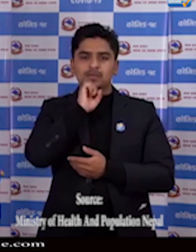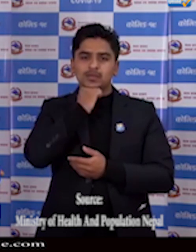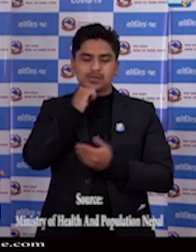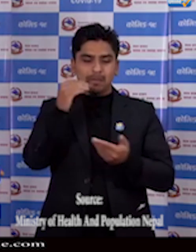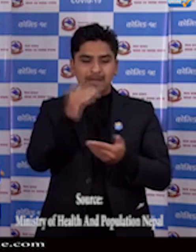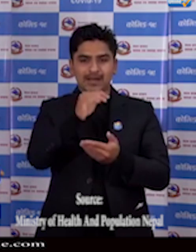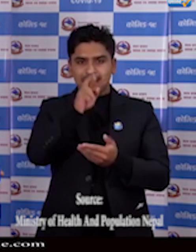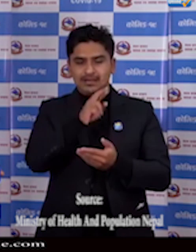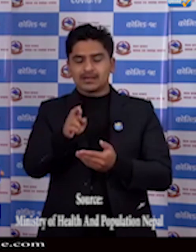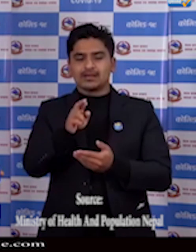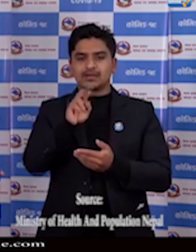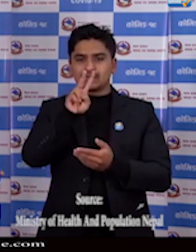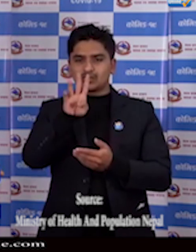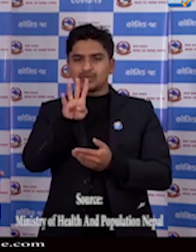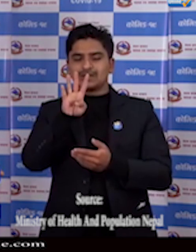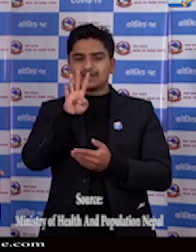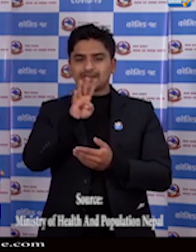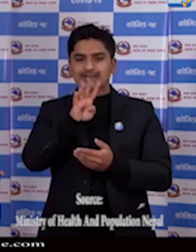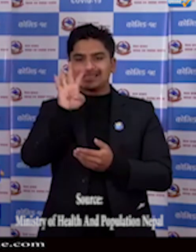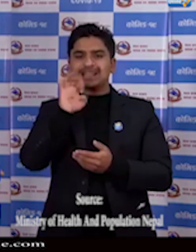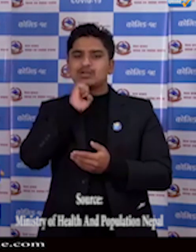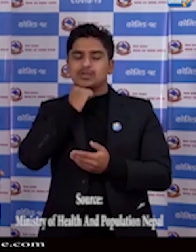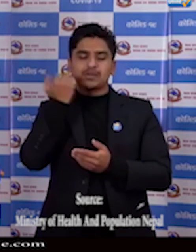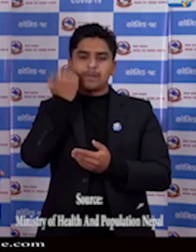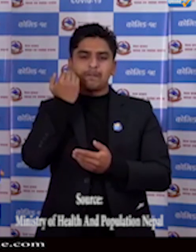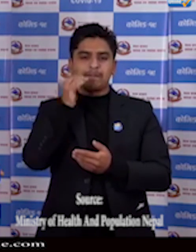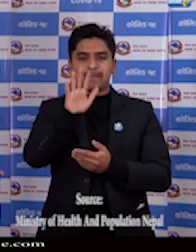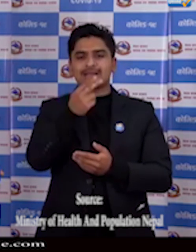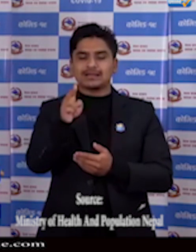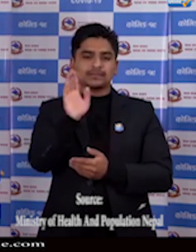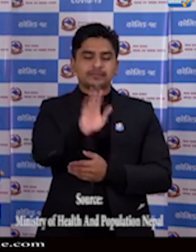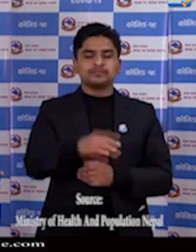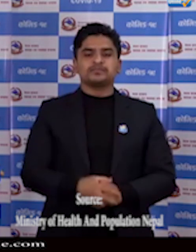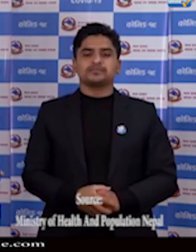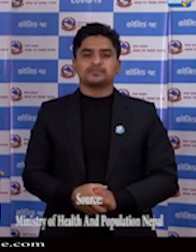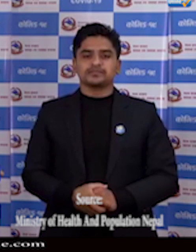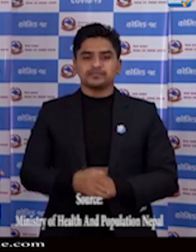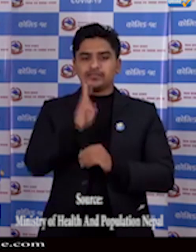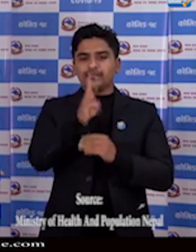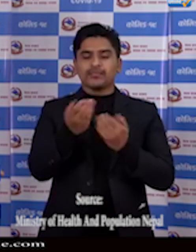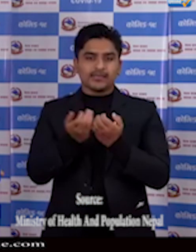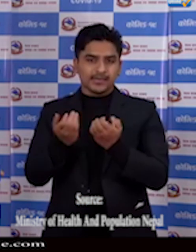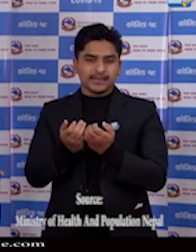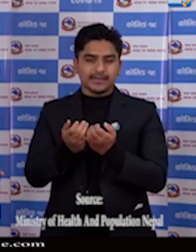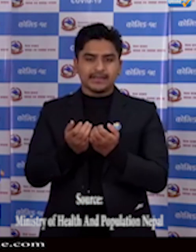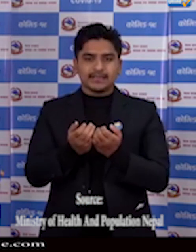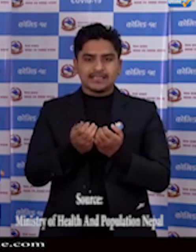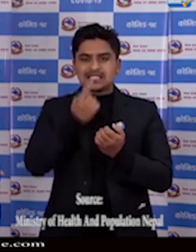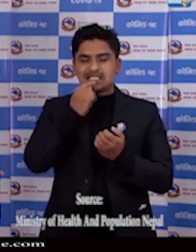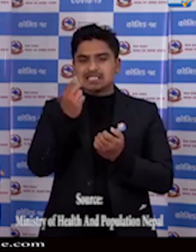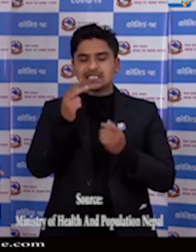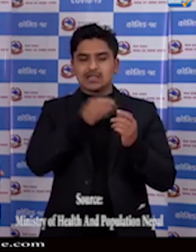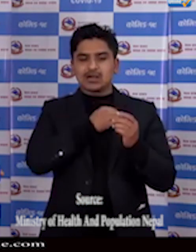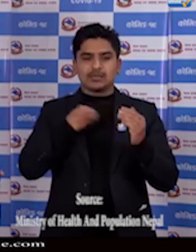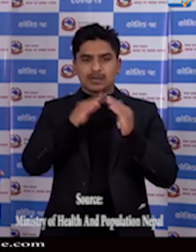2 वर्षका बालक र 40 वर्ष उमेरसम्मका 5 जना पुरुषहरू हुनुहुन्छ। त्यसै गरी सेती